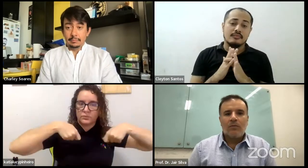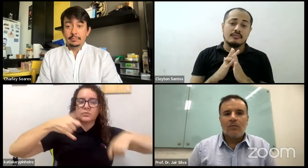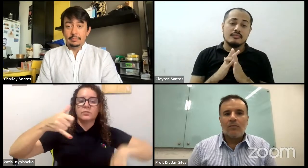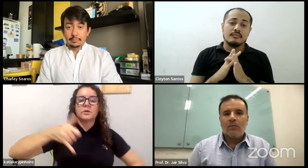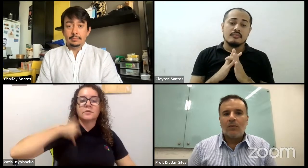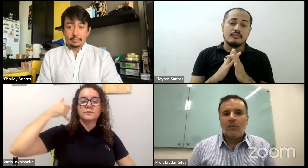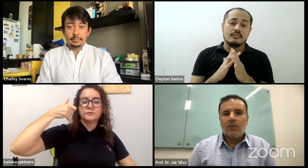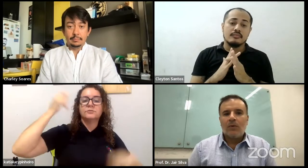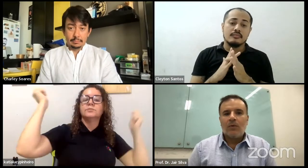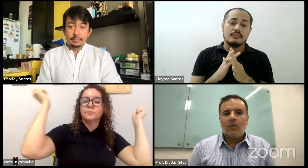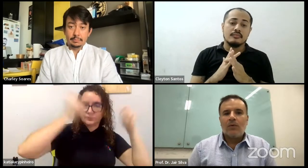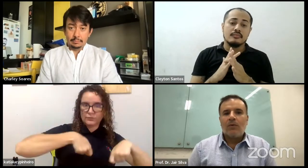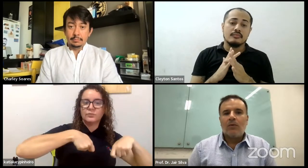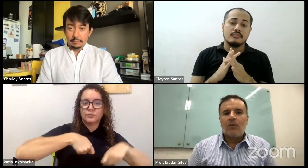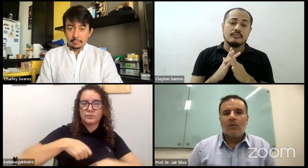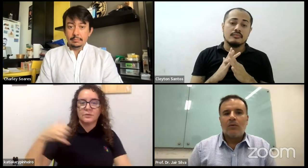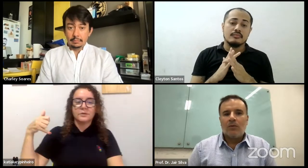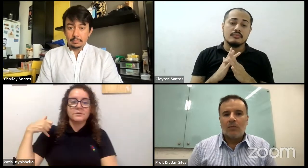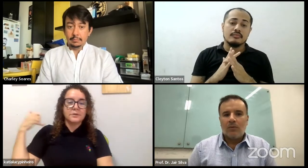é totalmente diferente.